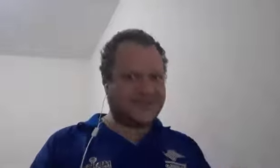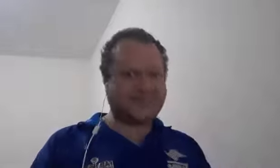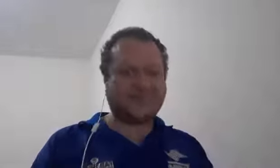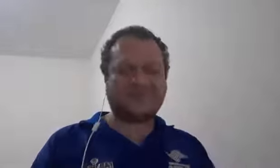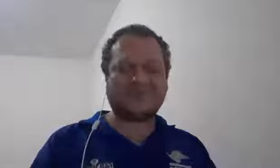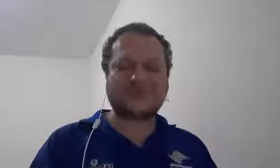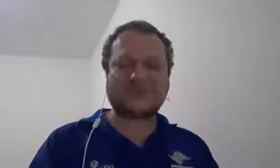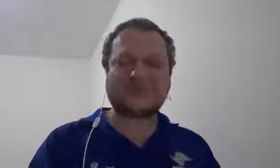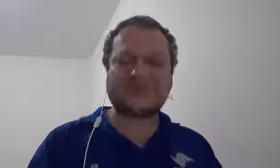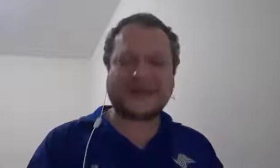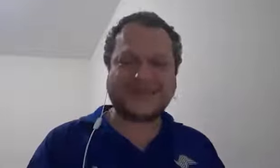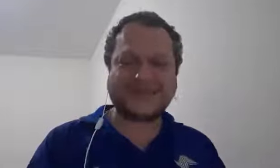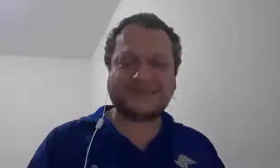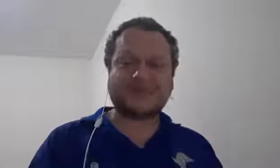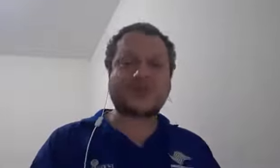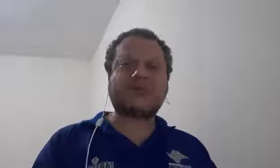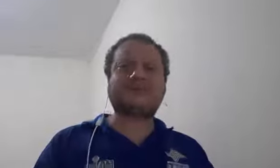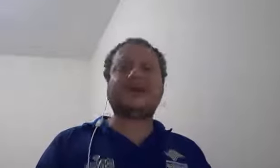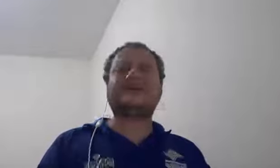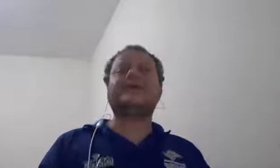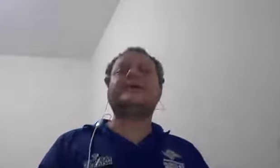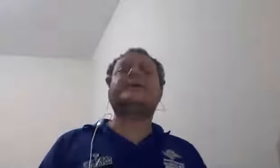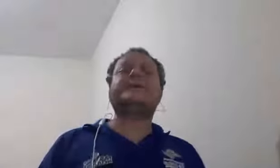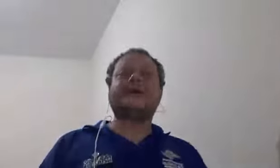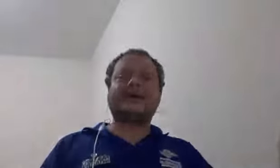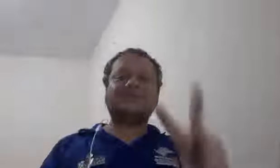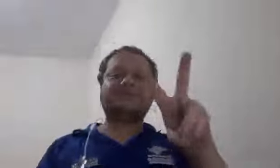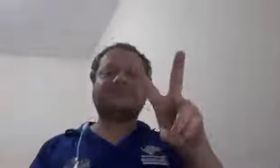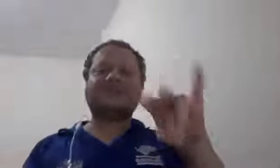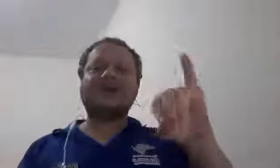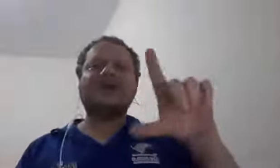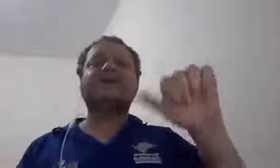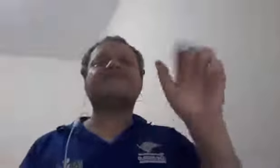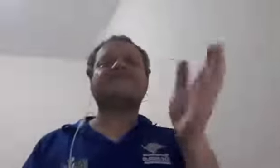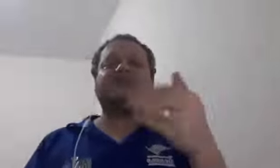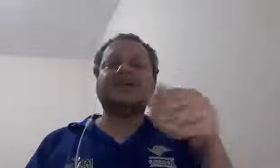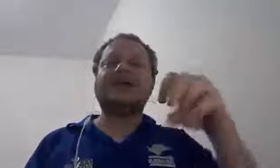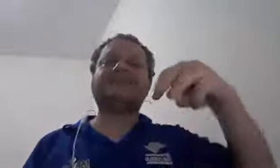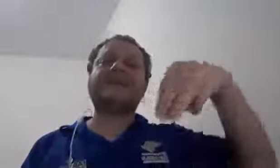vocês lembram disso e tudo mais. Vamos começar pela Vila